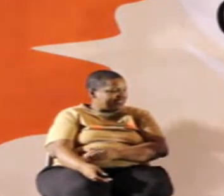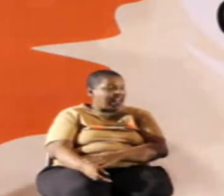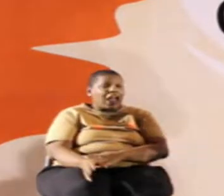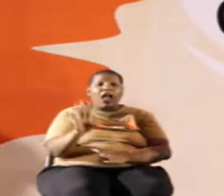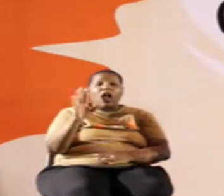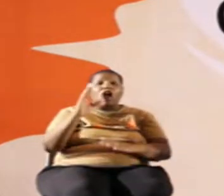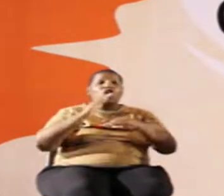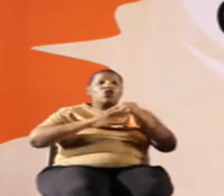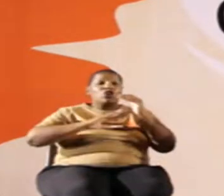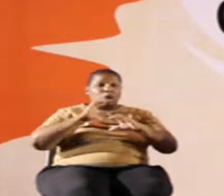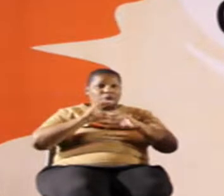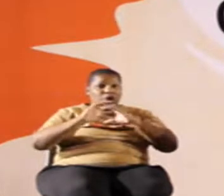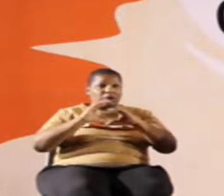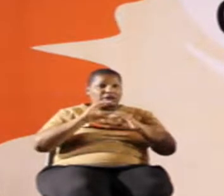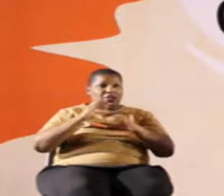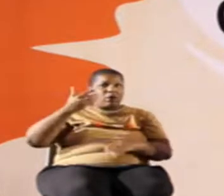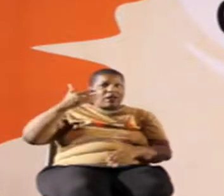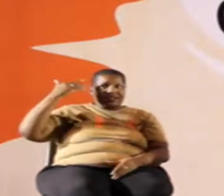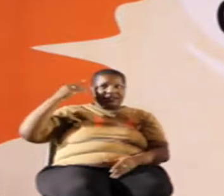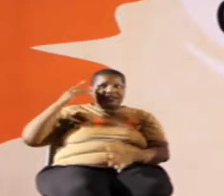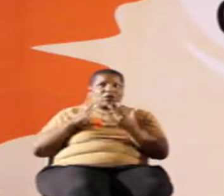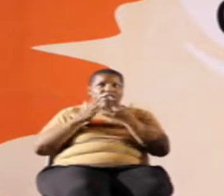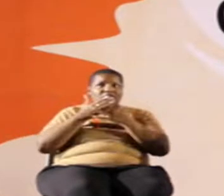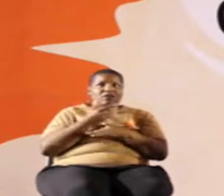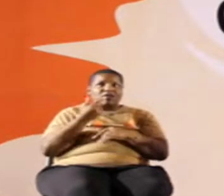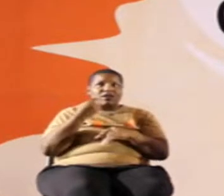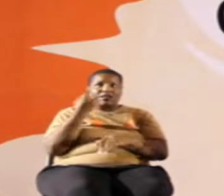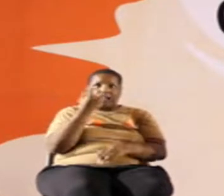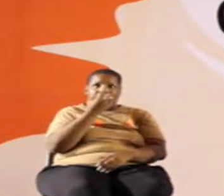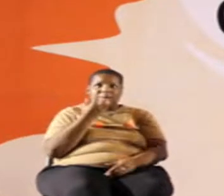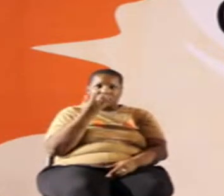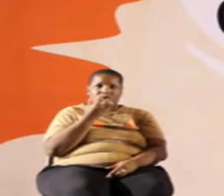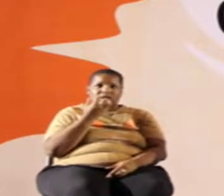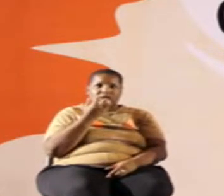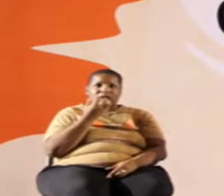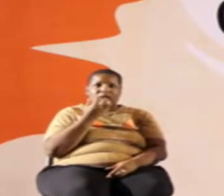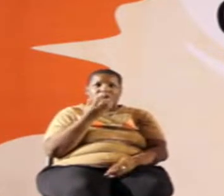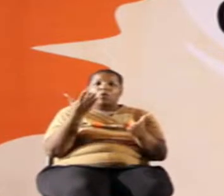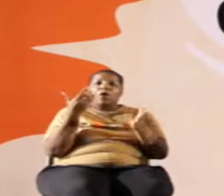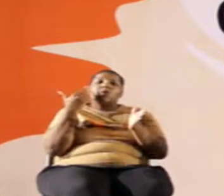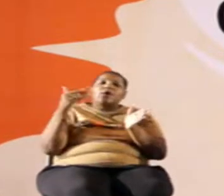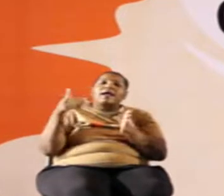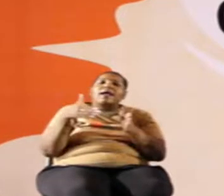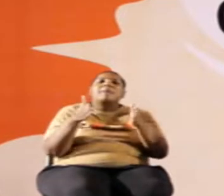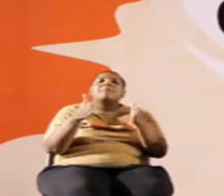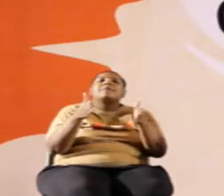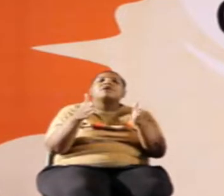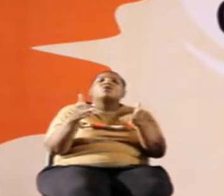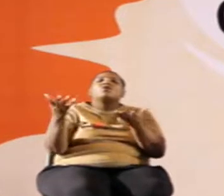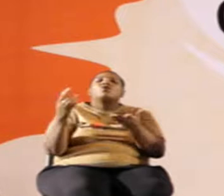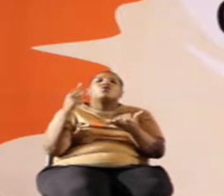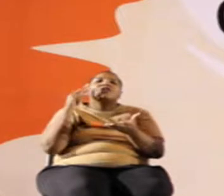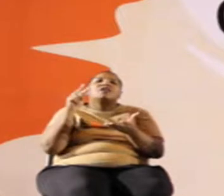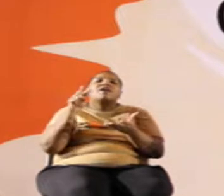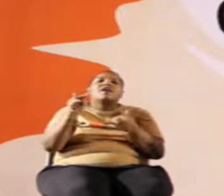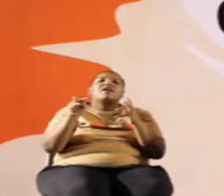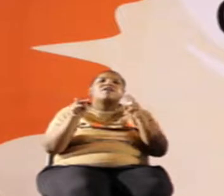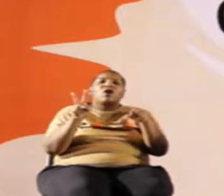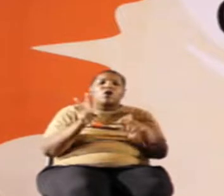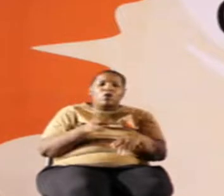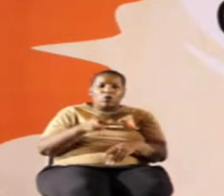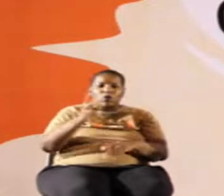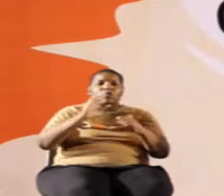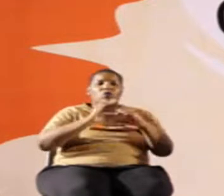Sobre a comunicação ancestral através da música, não é? Que a Aline fala, né? Quais os caminhos você enxerga para continuar